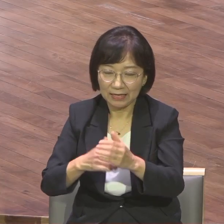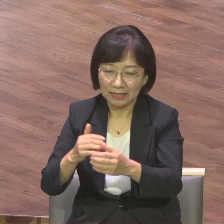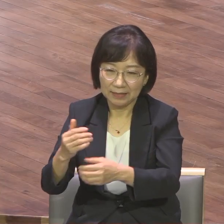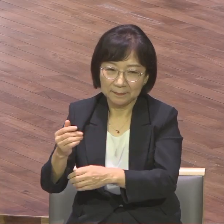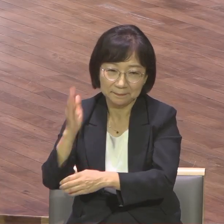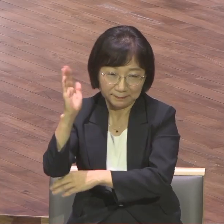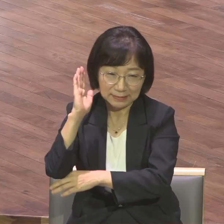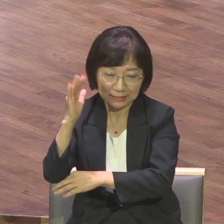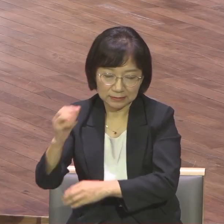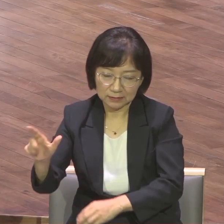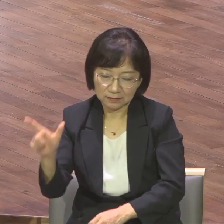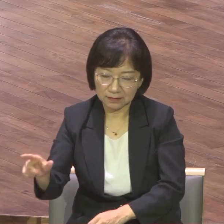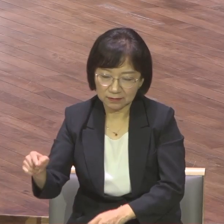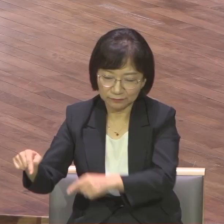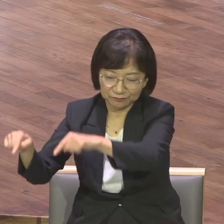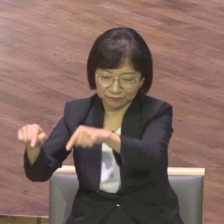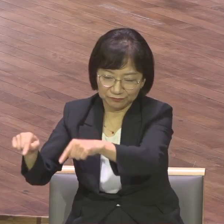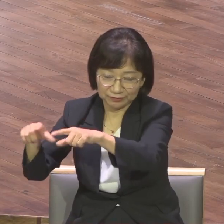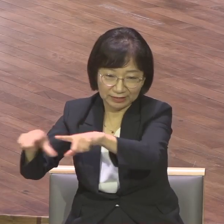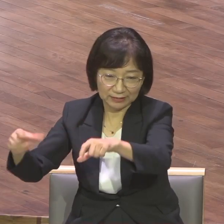계속